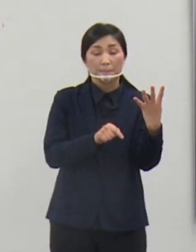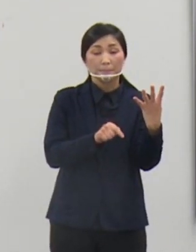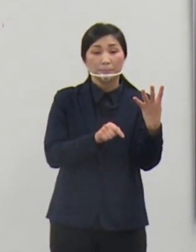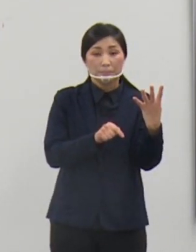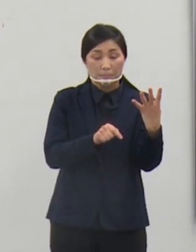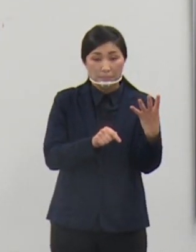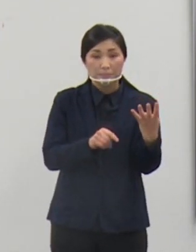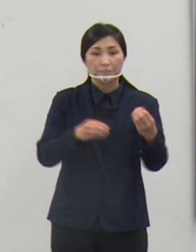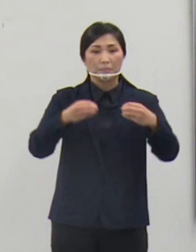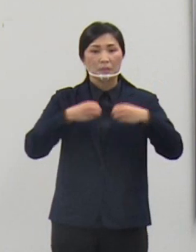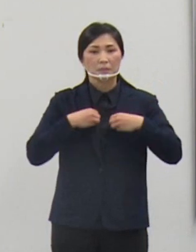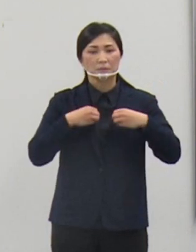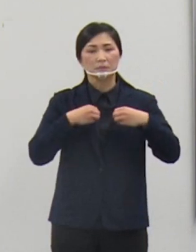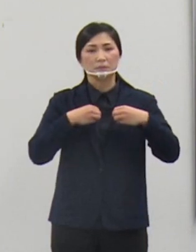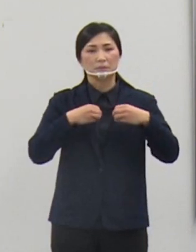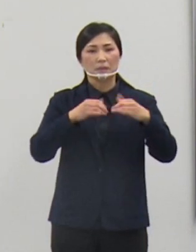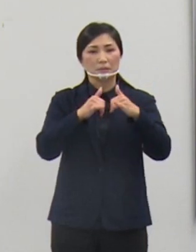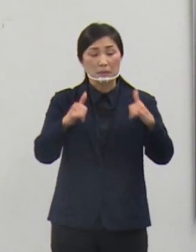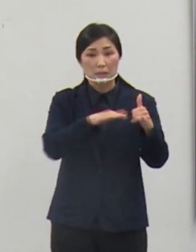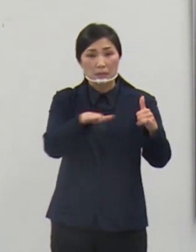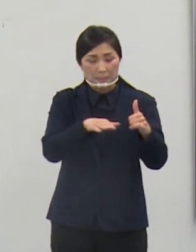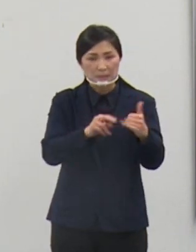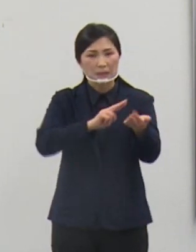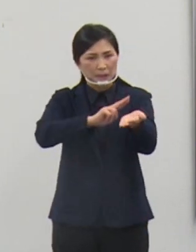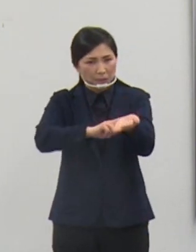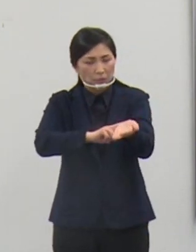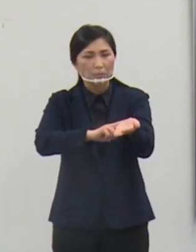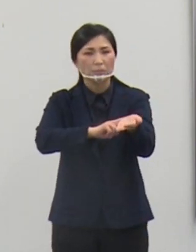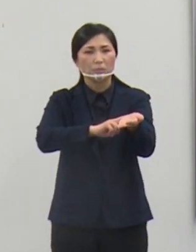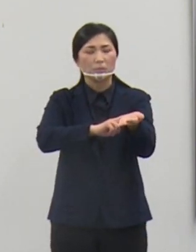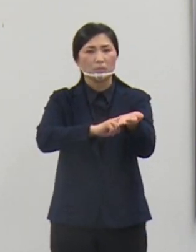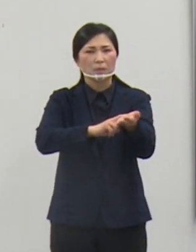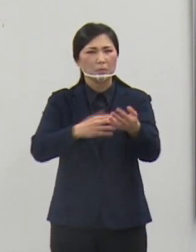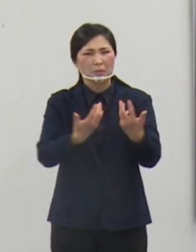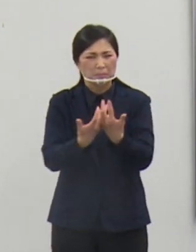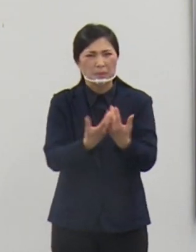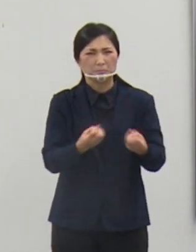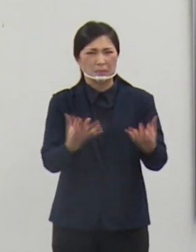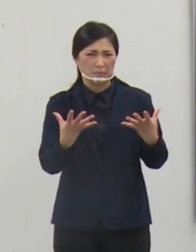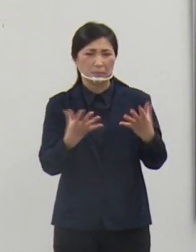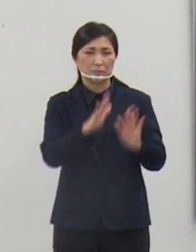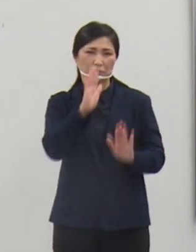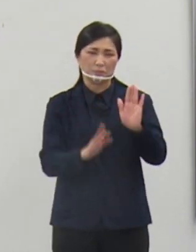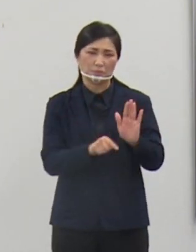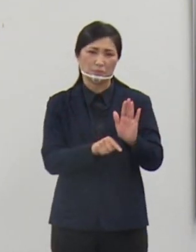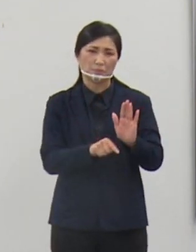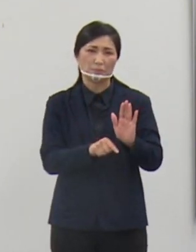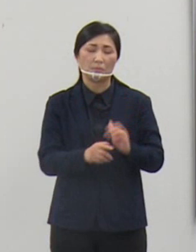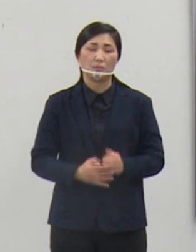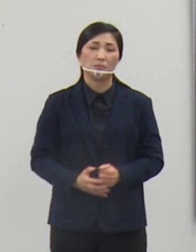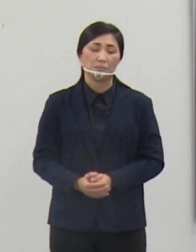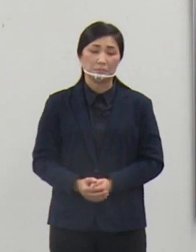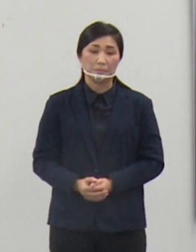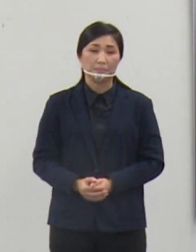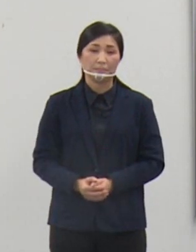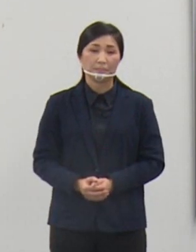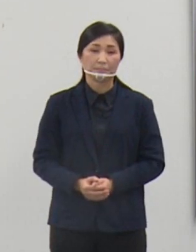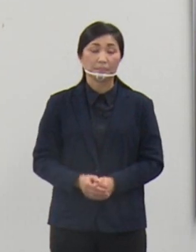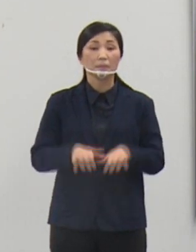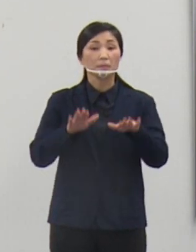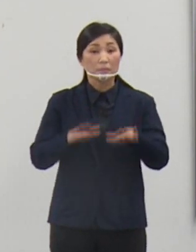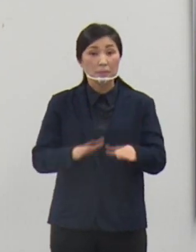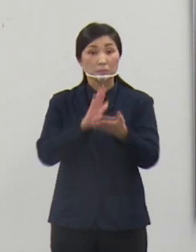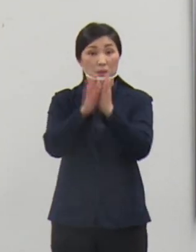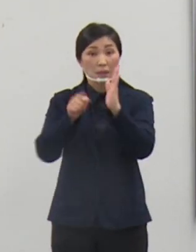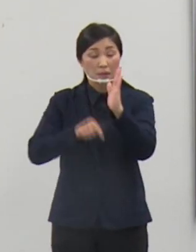ロナウイルス感染症への医療に対応できない、避けたいレベルということになっております。で、本県の現在の